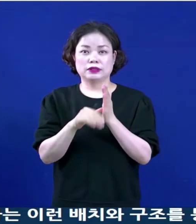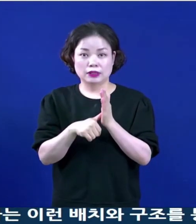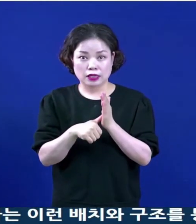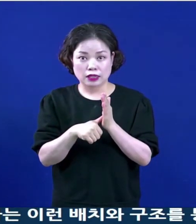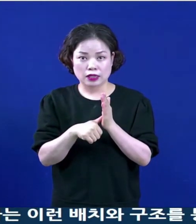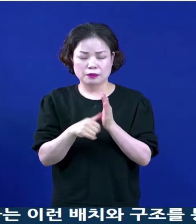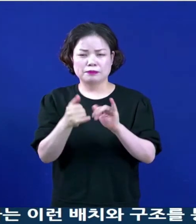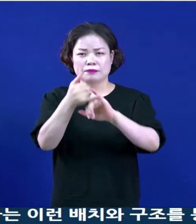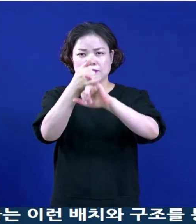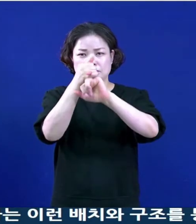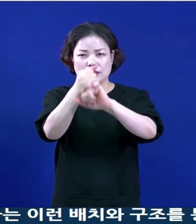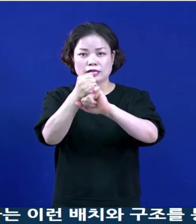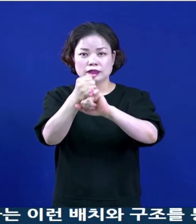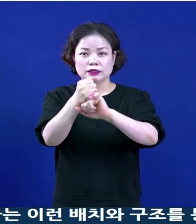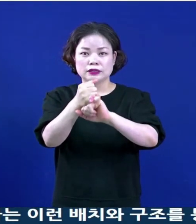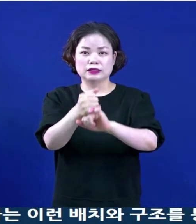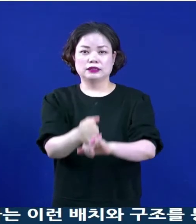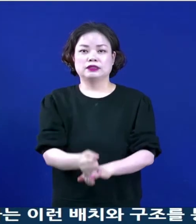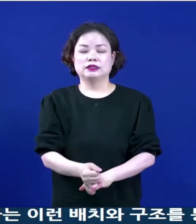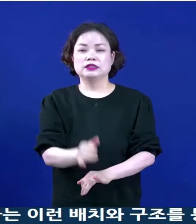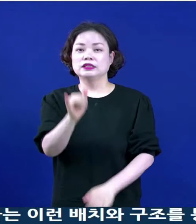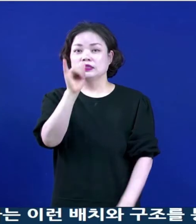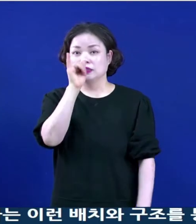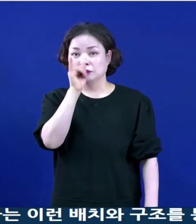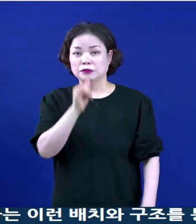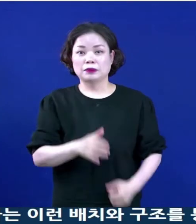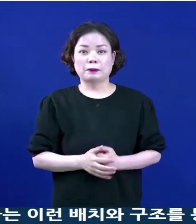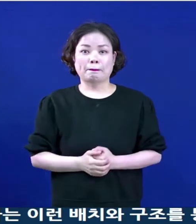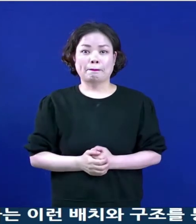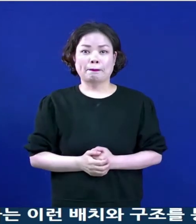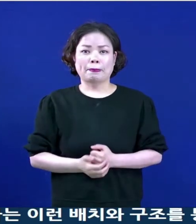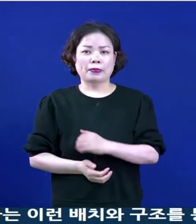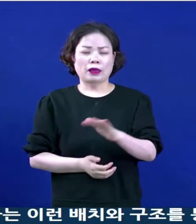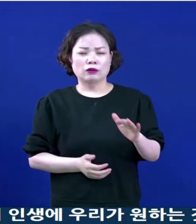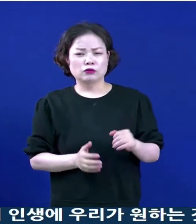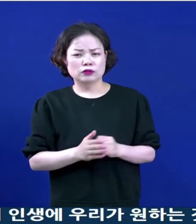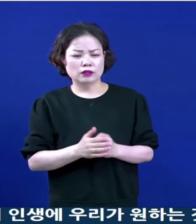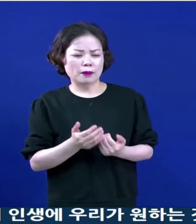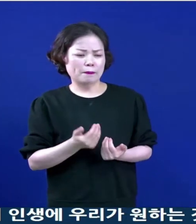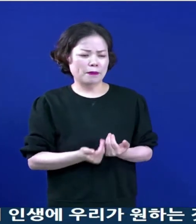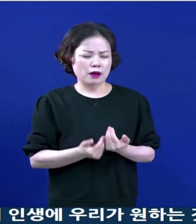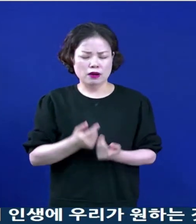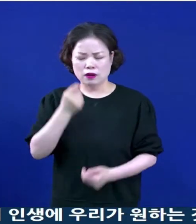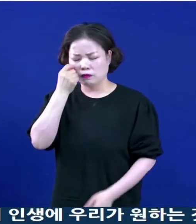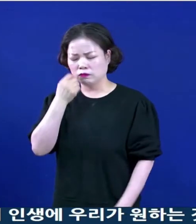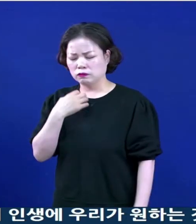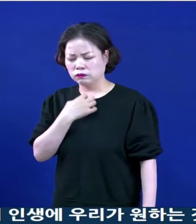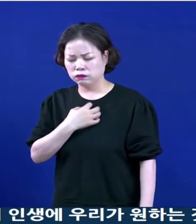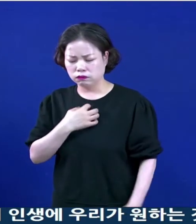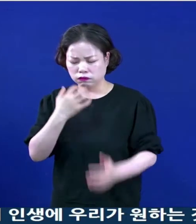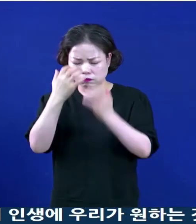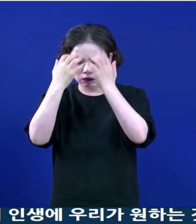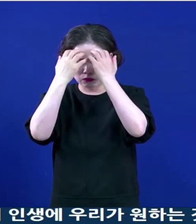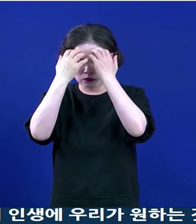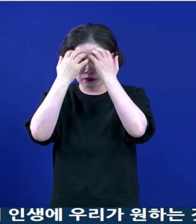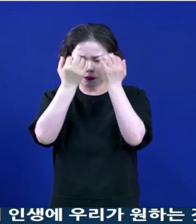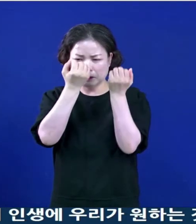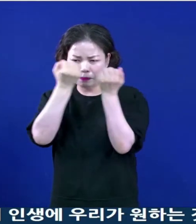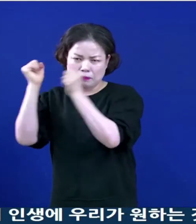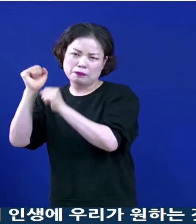반드시 찾아오는 현실이라는 것입니다. 우리는 천성적으로 갈등과 슬픔과 고통을 피하고 싶어